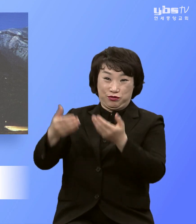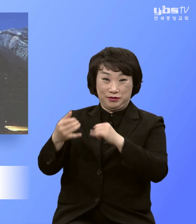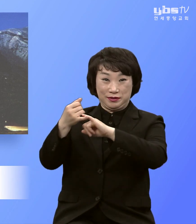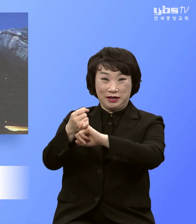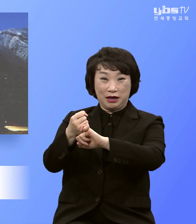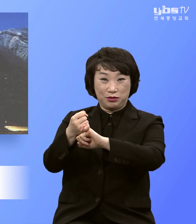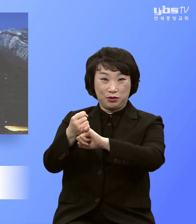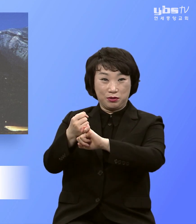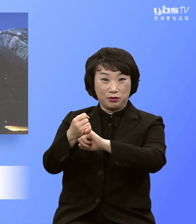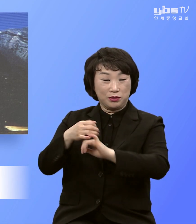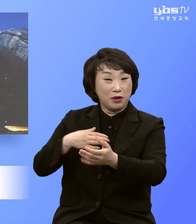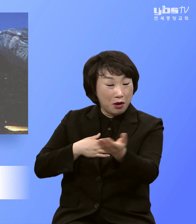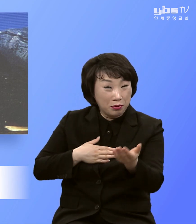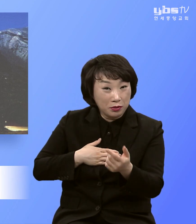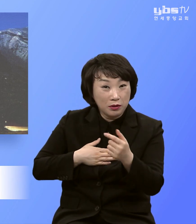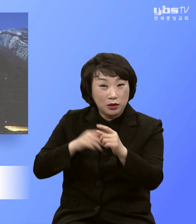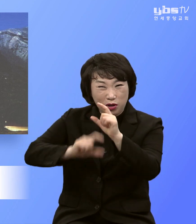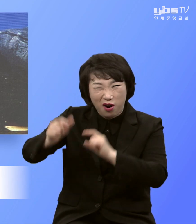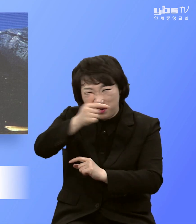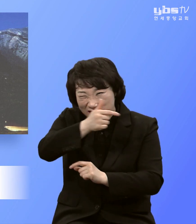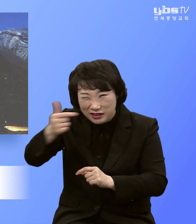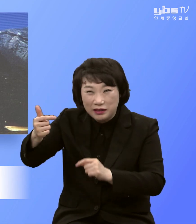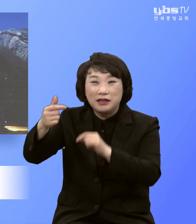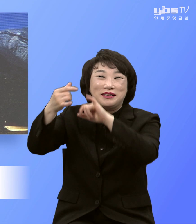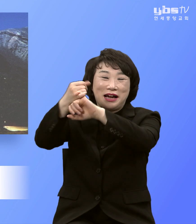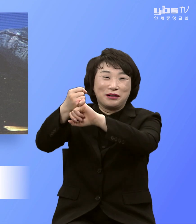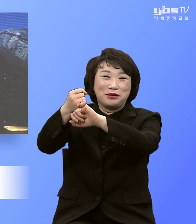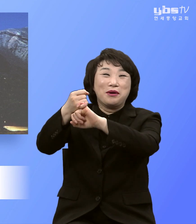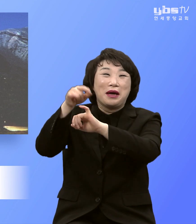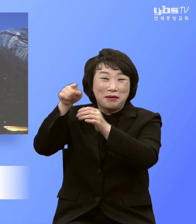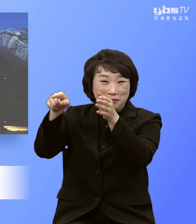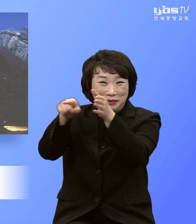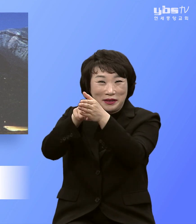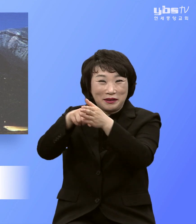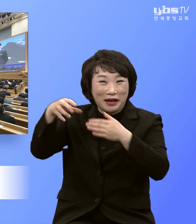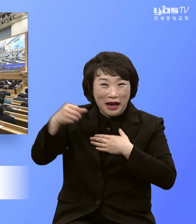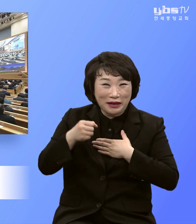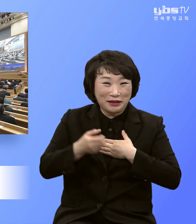약속이 더 훨씬 큰 믿음이 되기를 주님의 이름으로